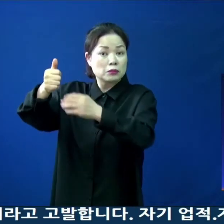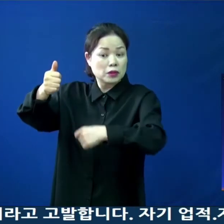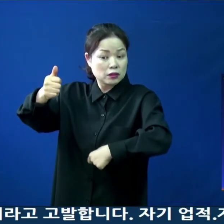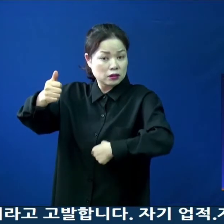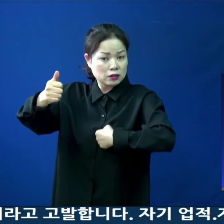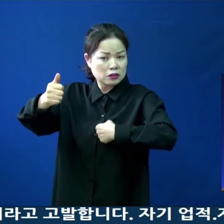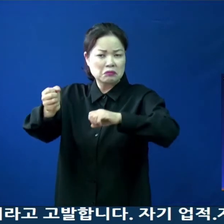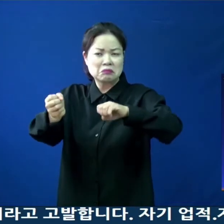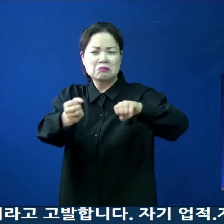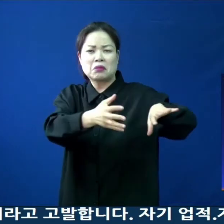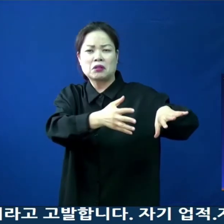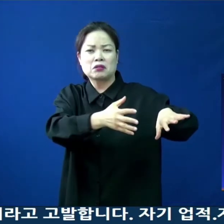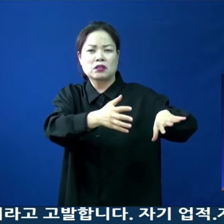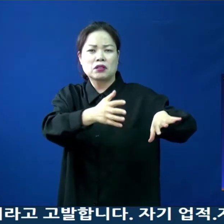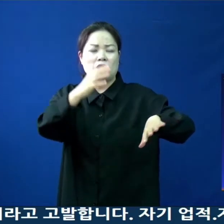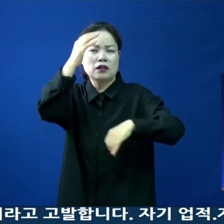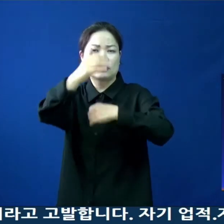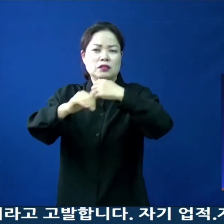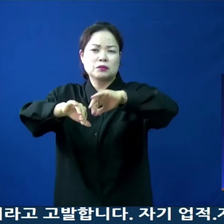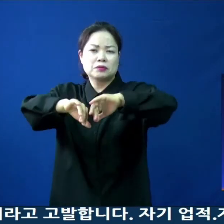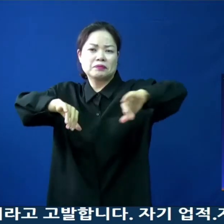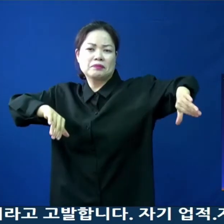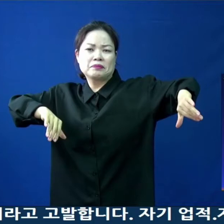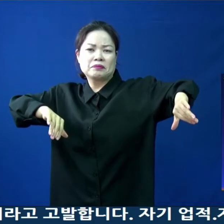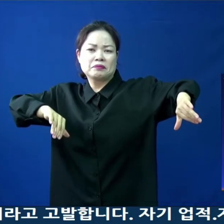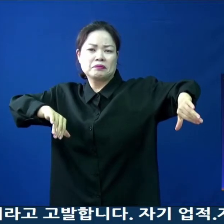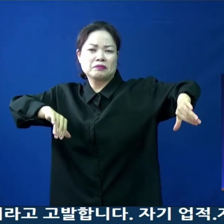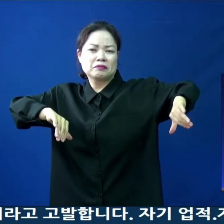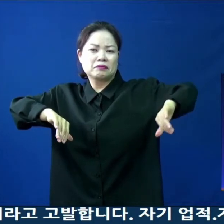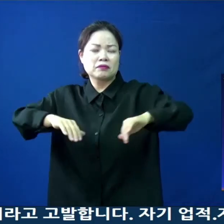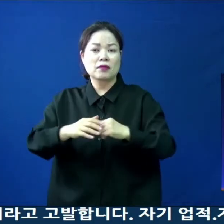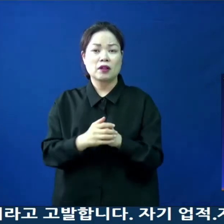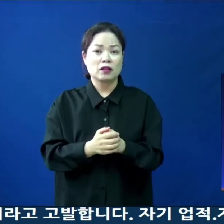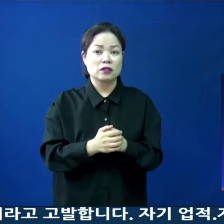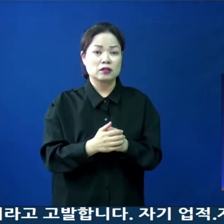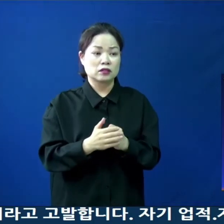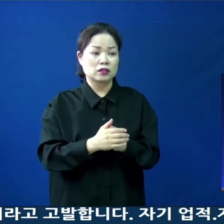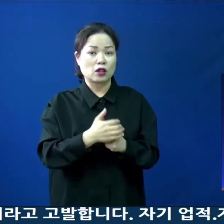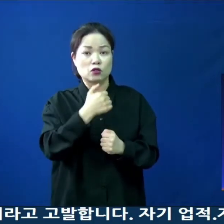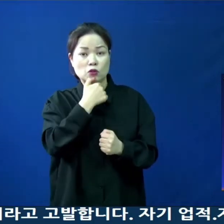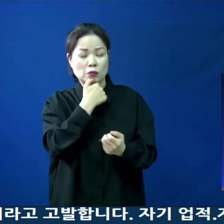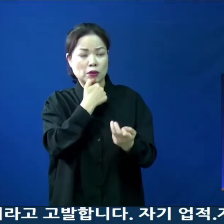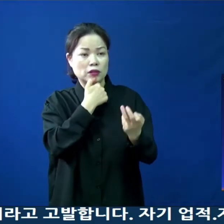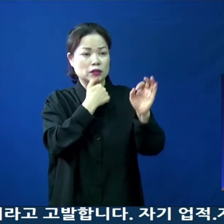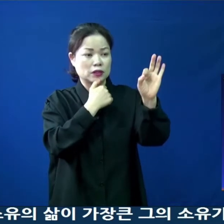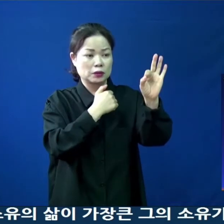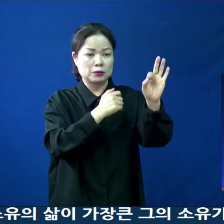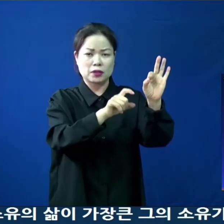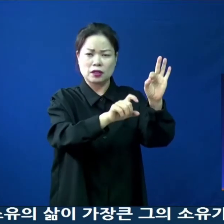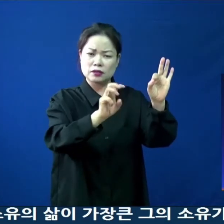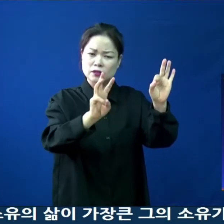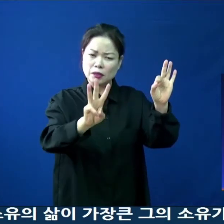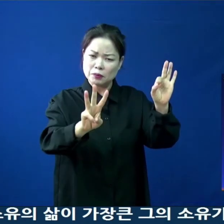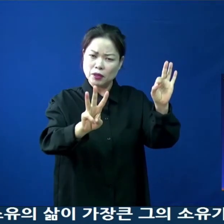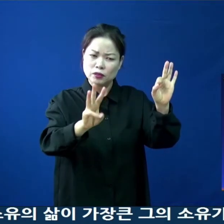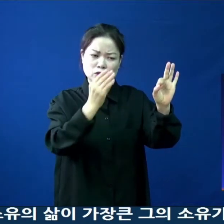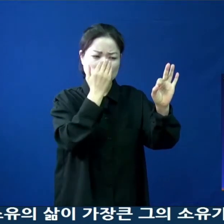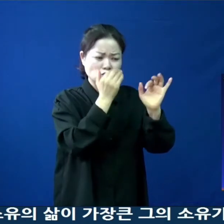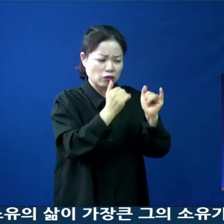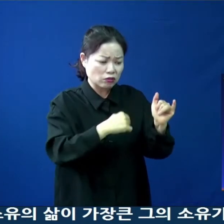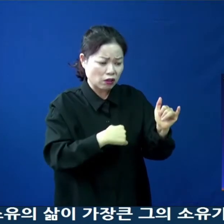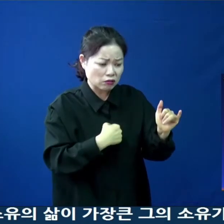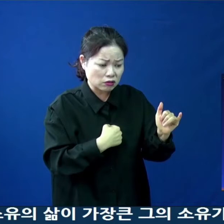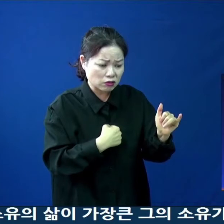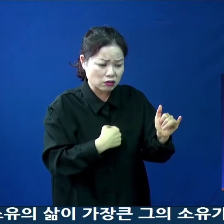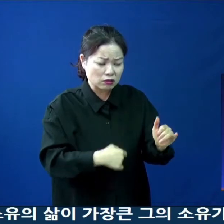의를 저버리고 하나님을 등지게 만드는 꼴이 됩니다. 그래서 로마서 10장 3절의 말씀처럼 유대인들이